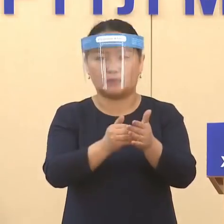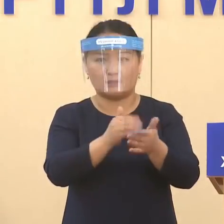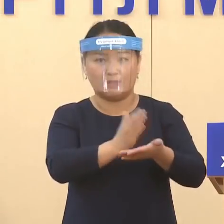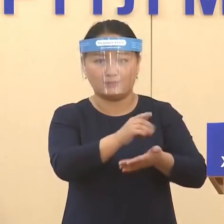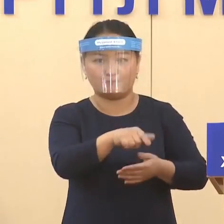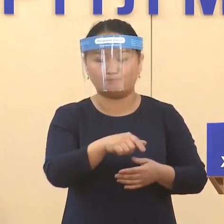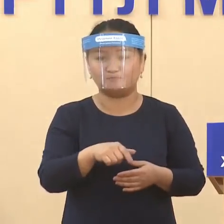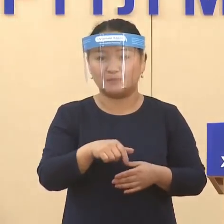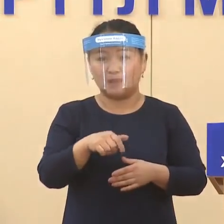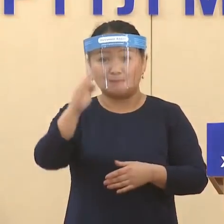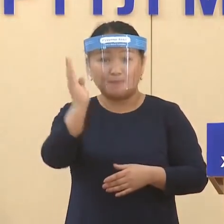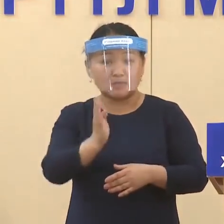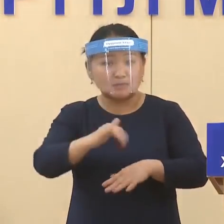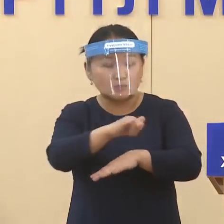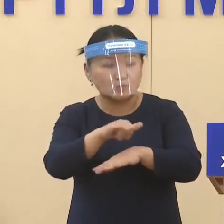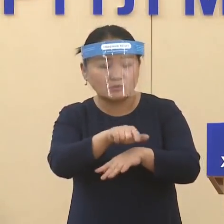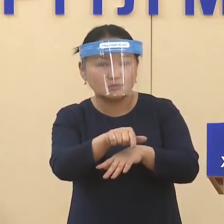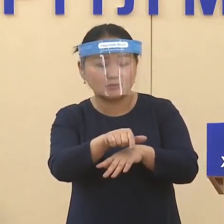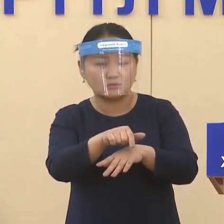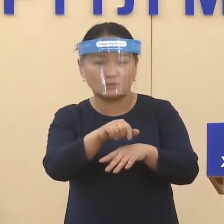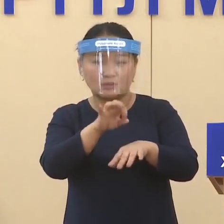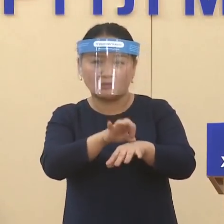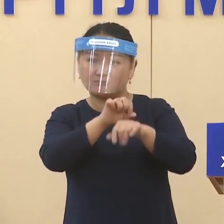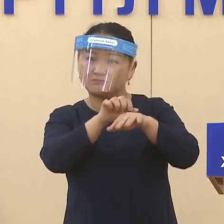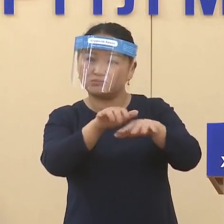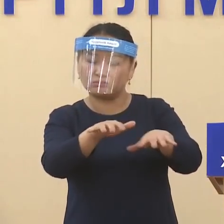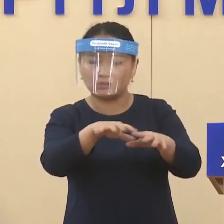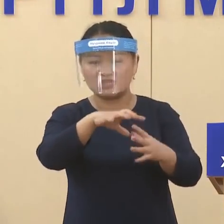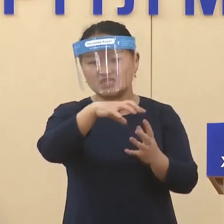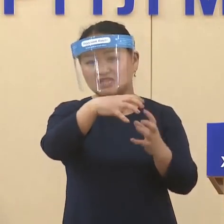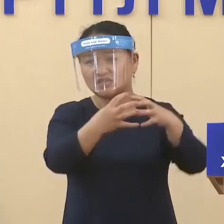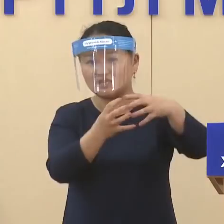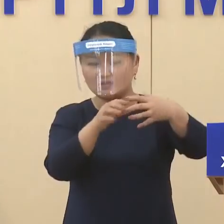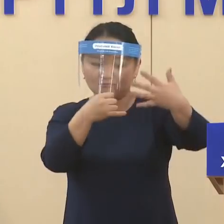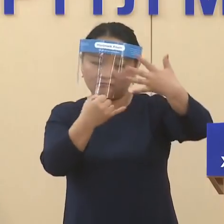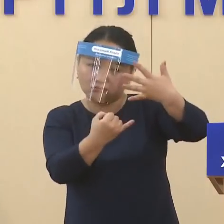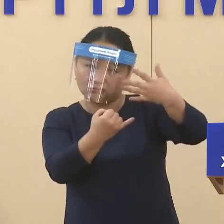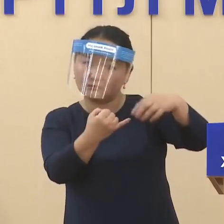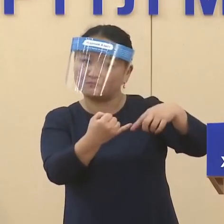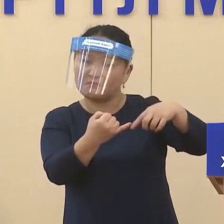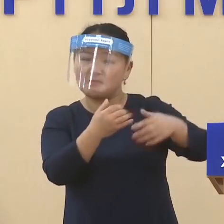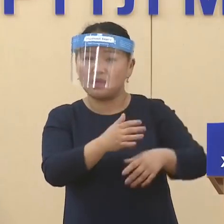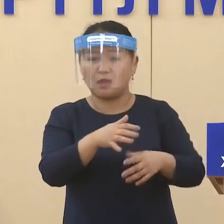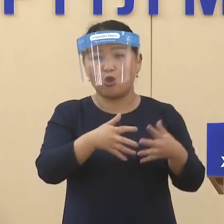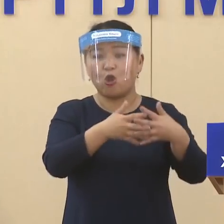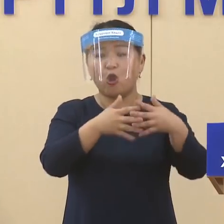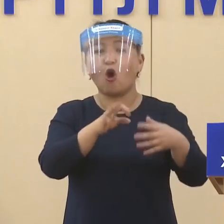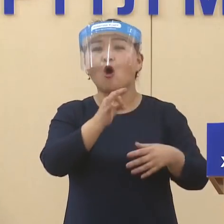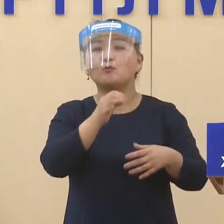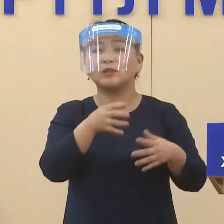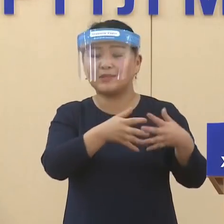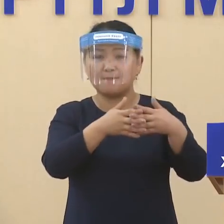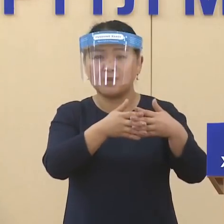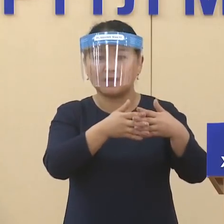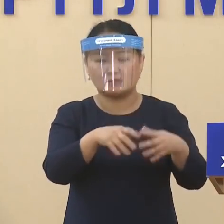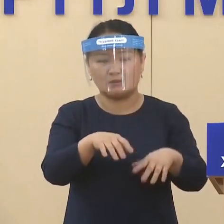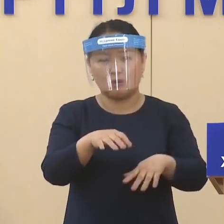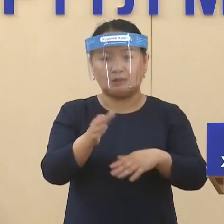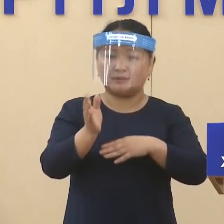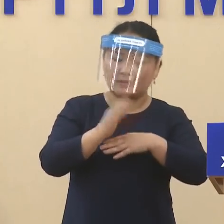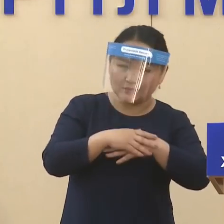улсын хувьд халдварын тохиолдлын тоогоор дэлхийн хэмжээнд эхнээсээ 6-дугаарт бичигдэж байгаа бол Өмнөд Америк төвд эндэгдэл